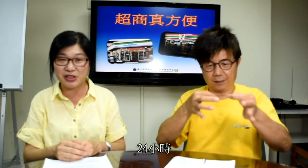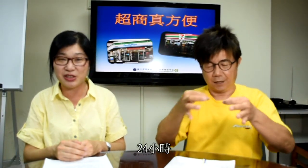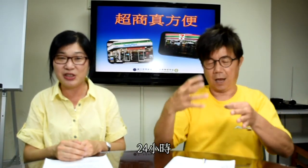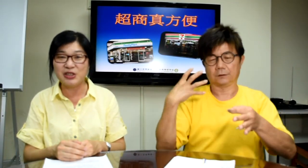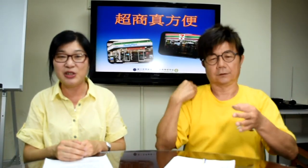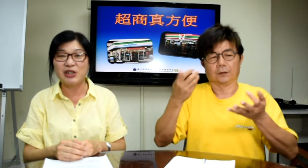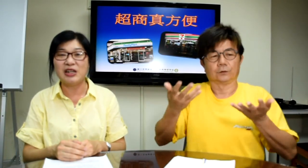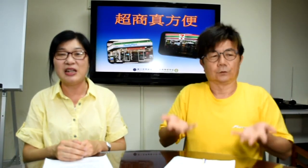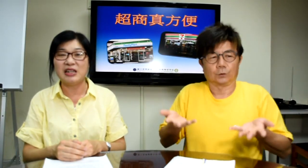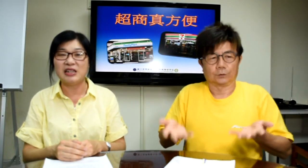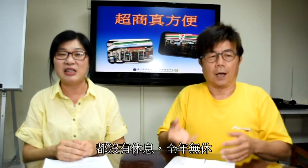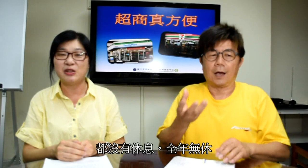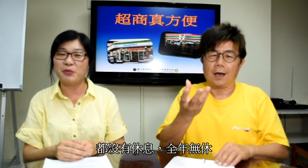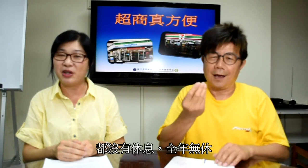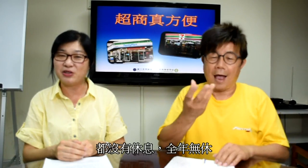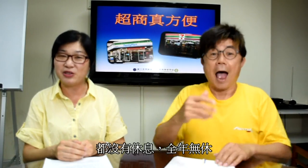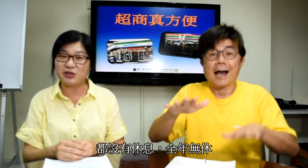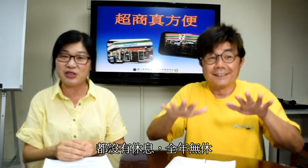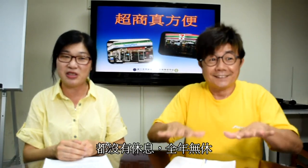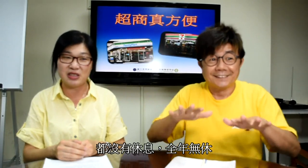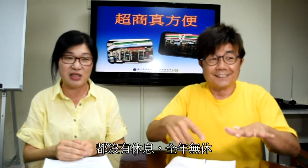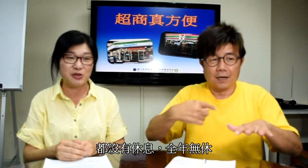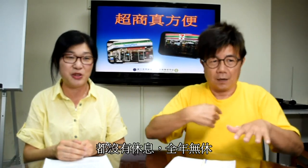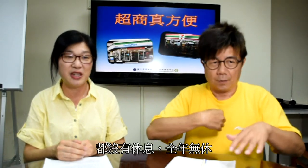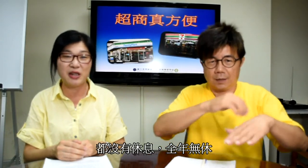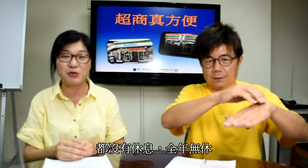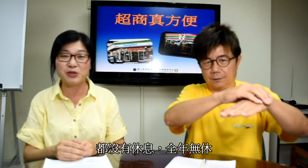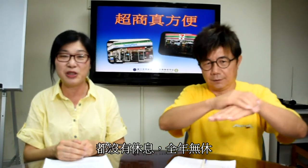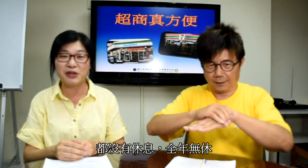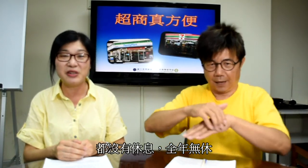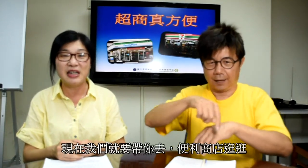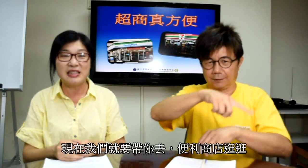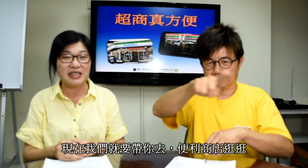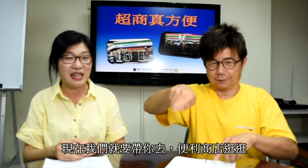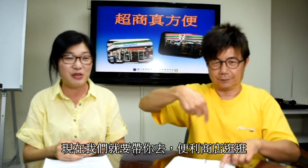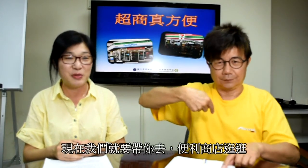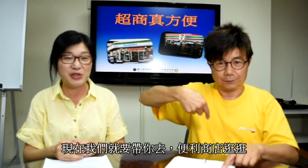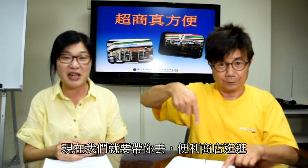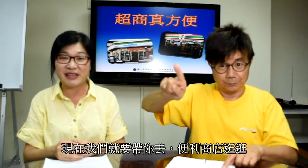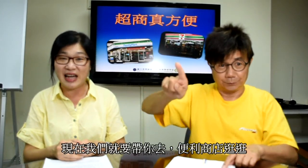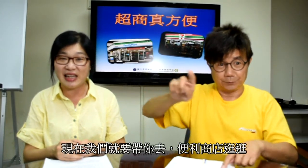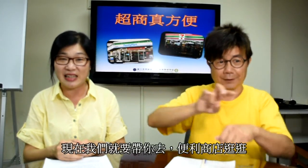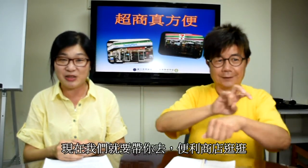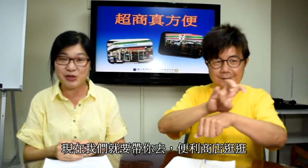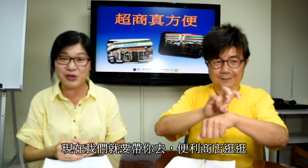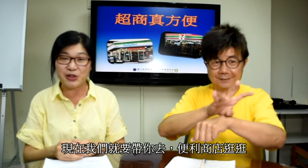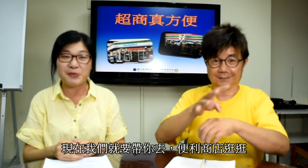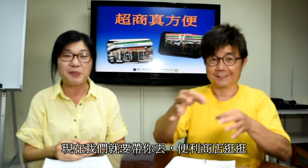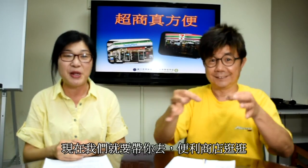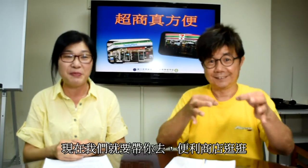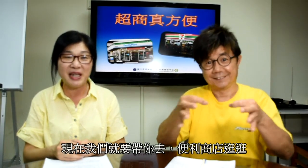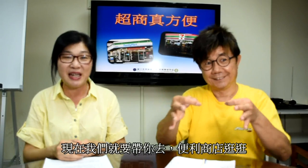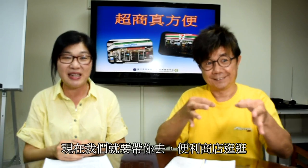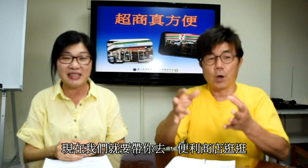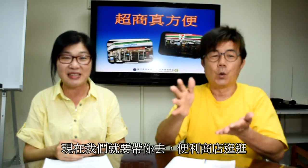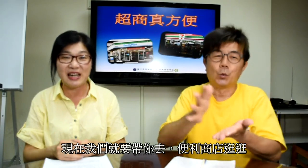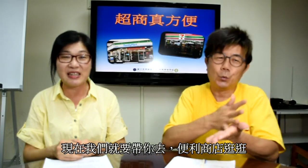24小时都没有休息，全年无休。现在我们就要带你去便利商